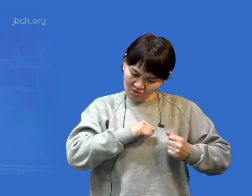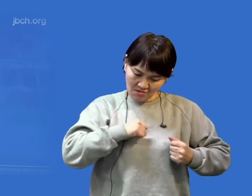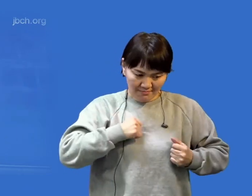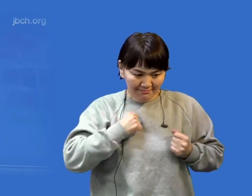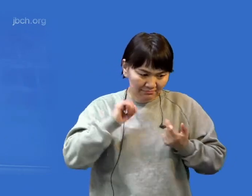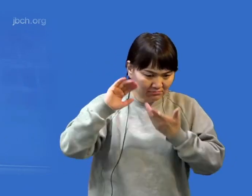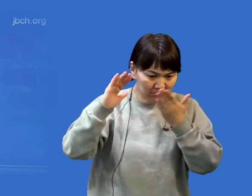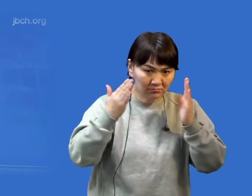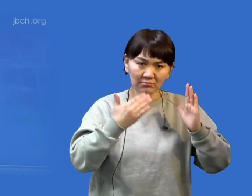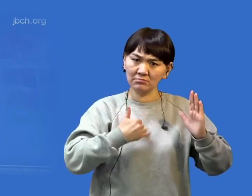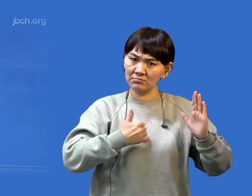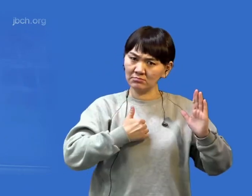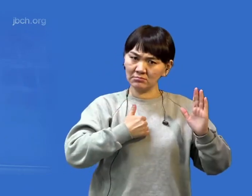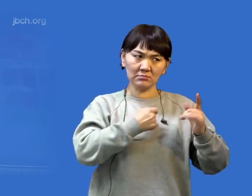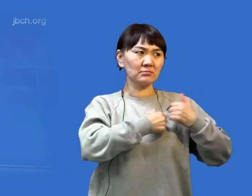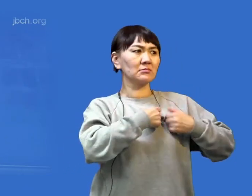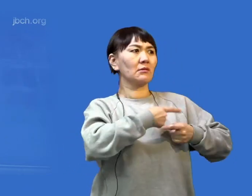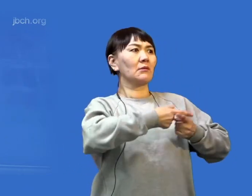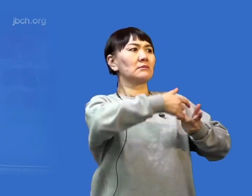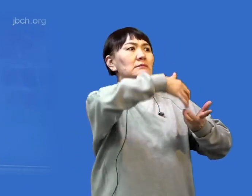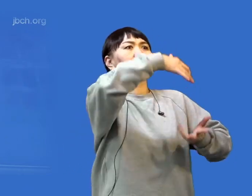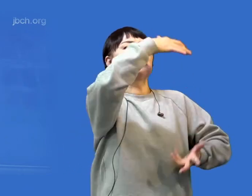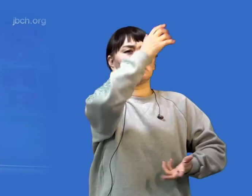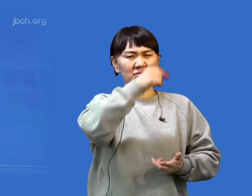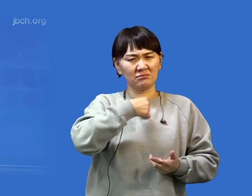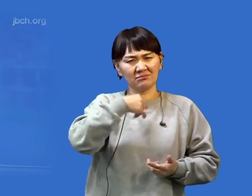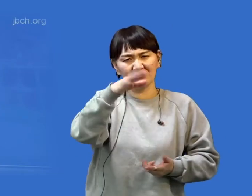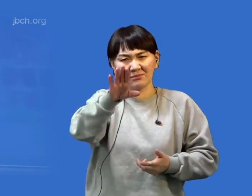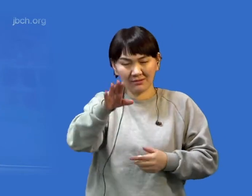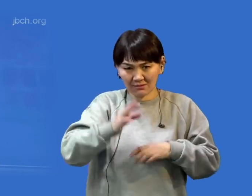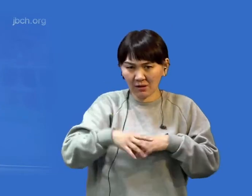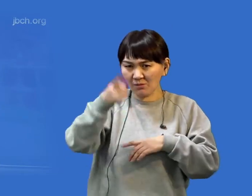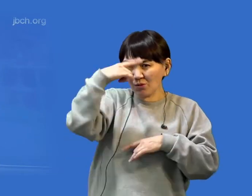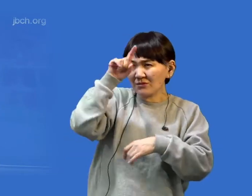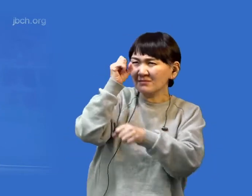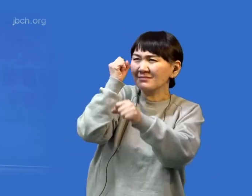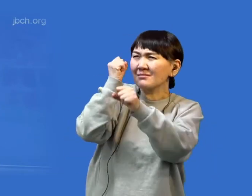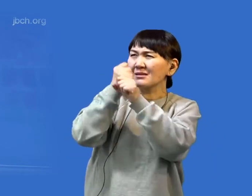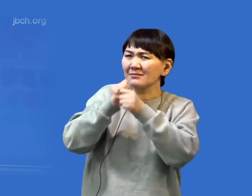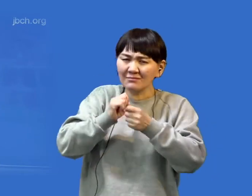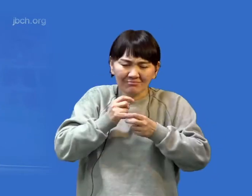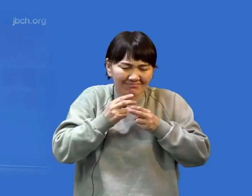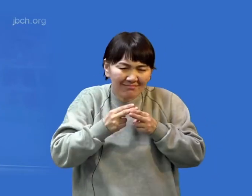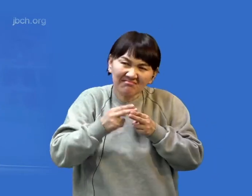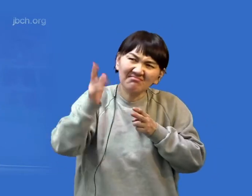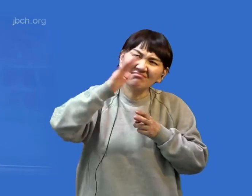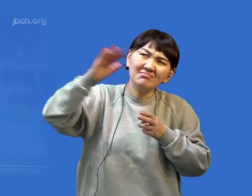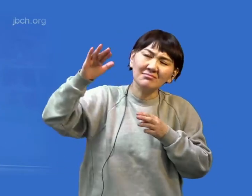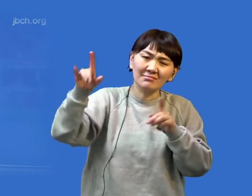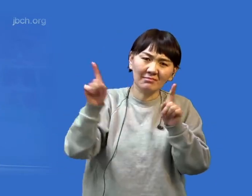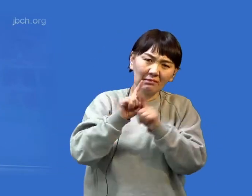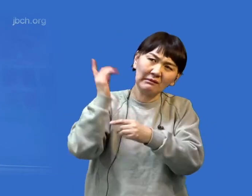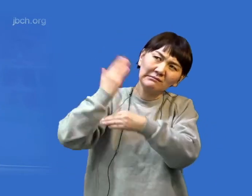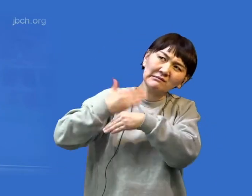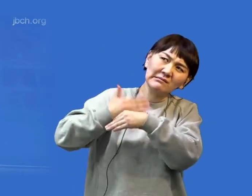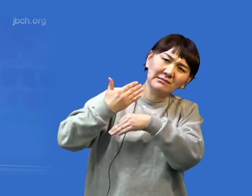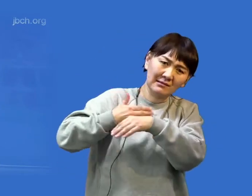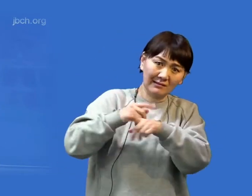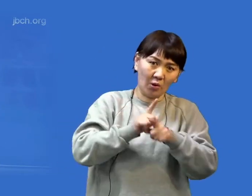өөрийгөө ингээл түмэн зовлонгоор сүлбжээ гэсэн. Тэгээд бурхны ажилдыг хязгаарлаад байна. Бурхны